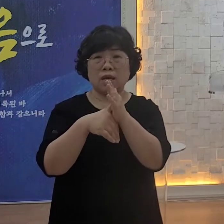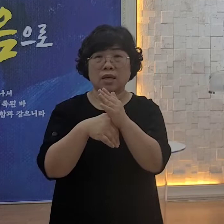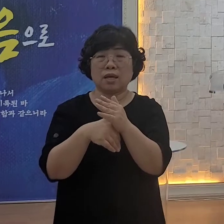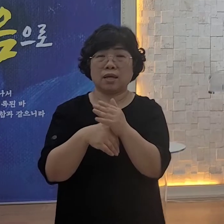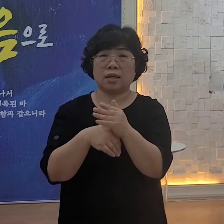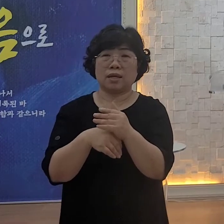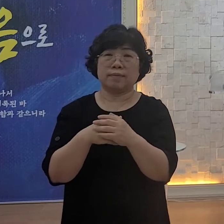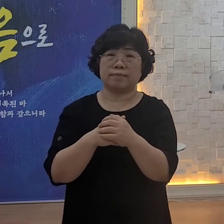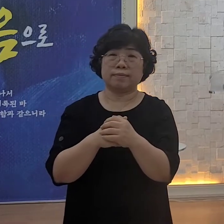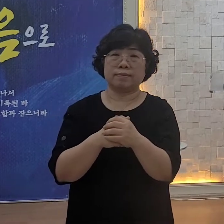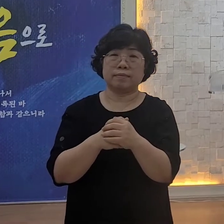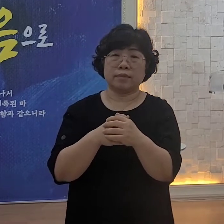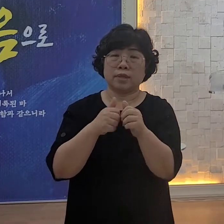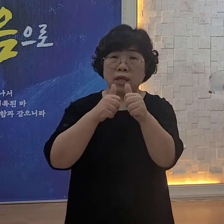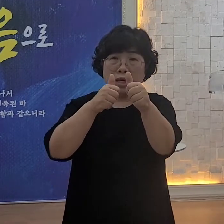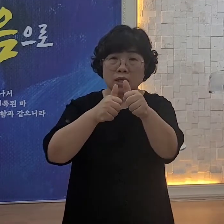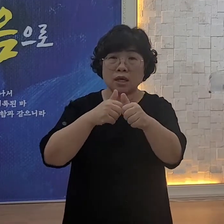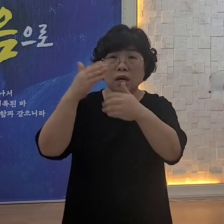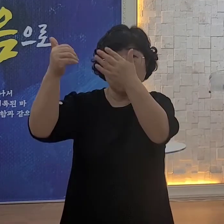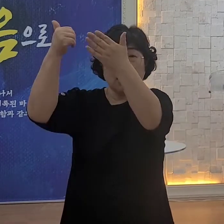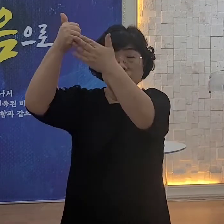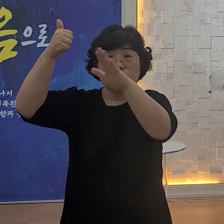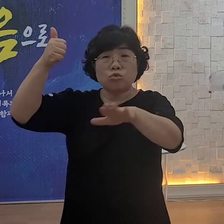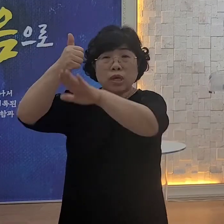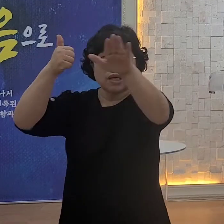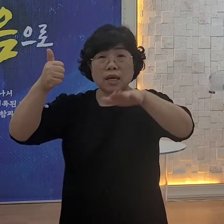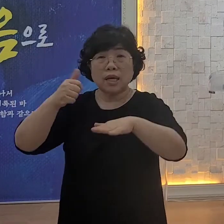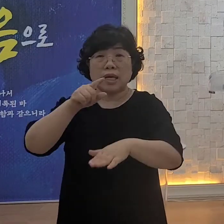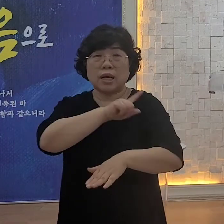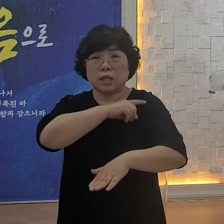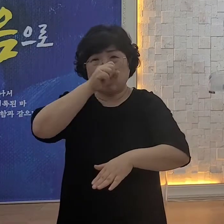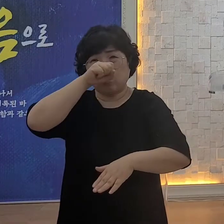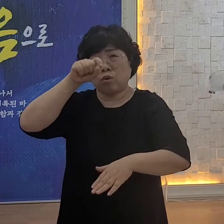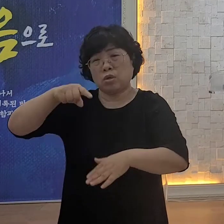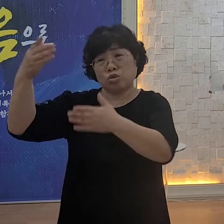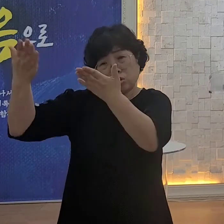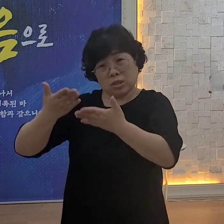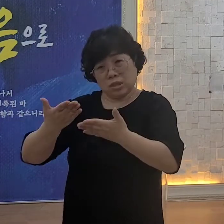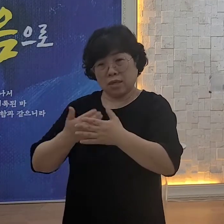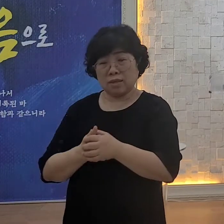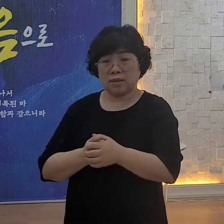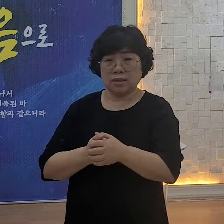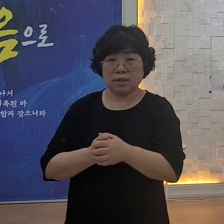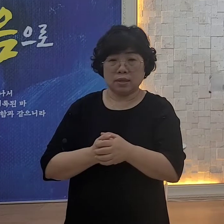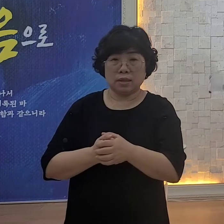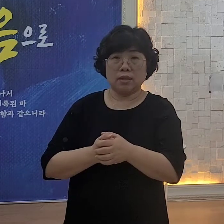꼭 따라합시다. 하나님은 우리에게 가장 좋은 것을 주신다.